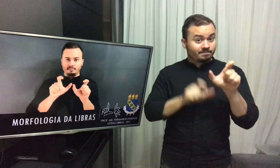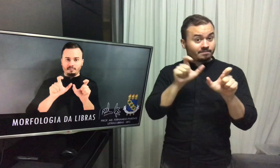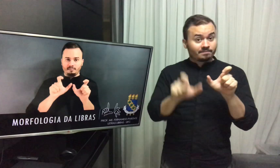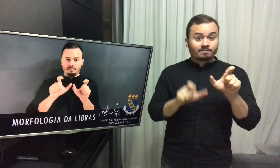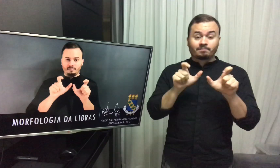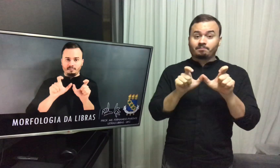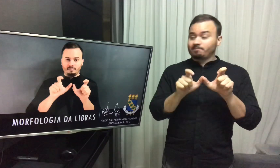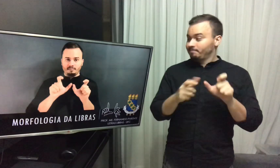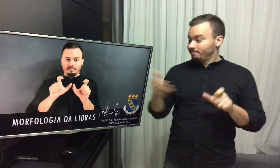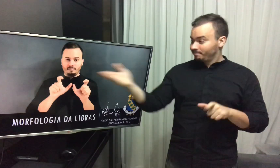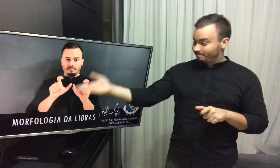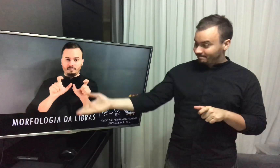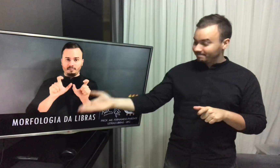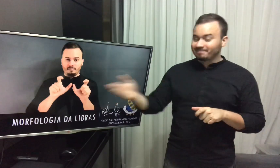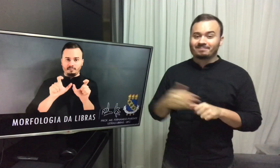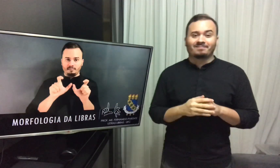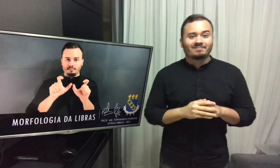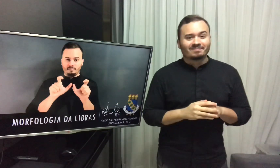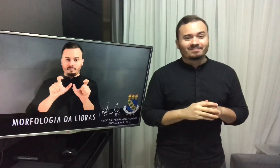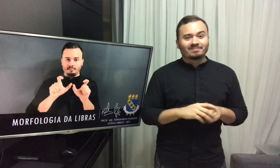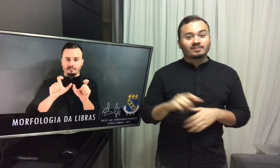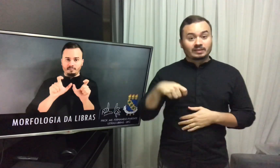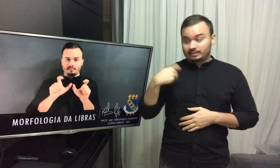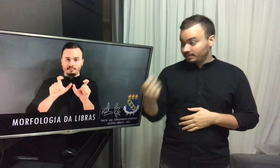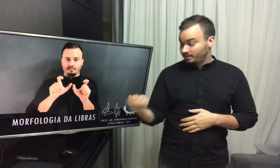da morfologia.